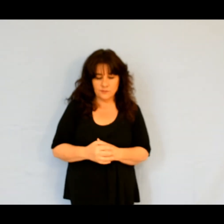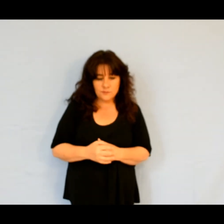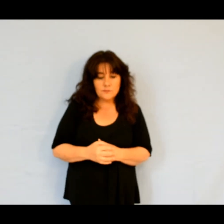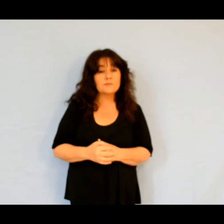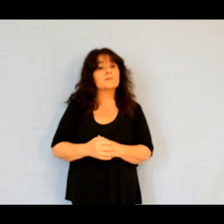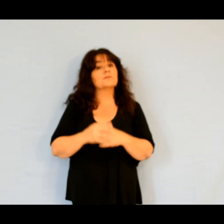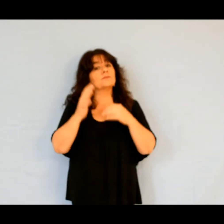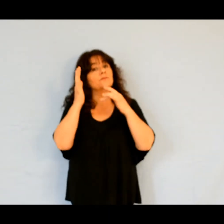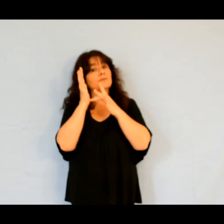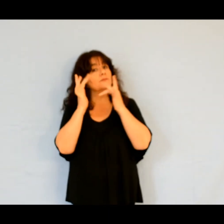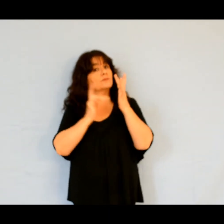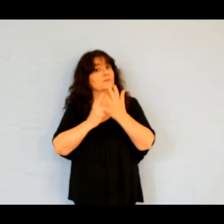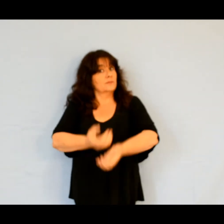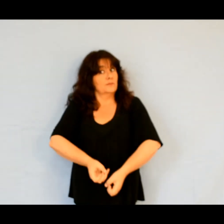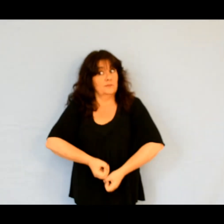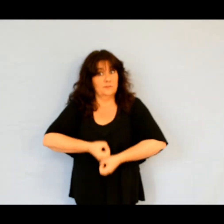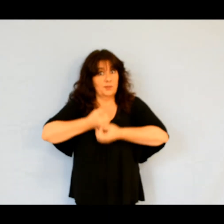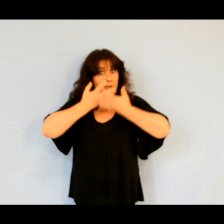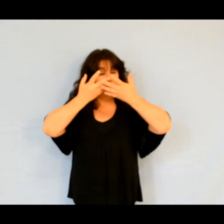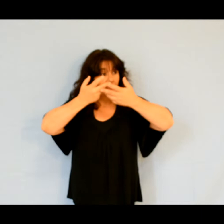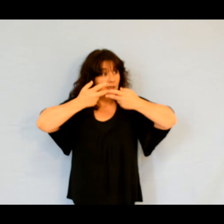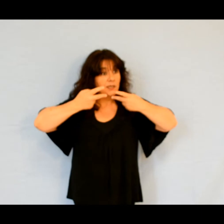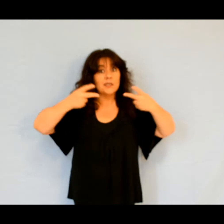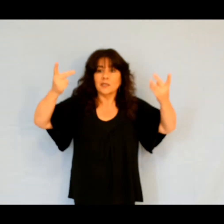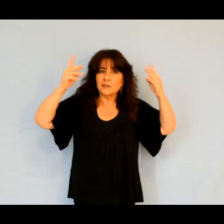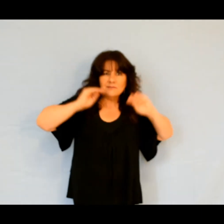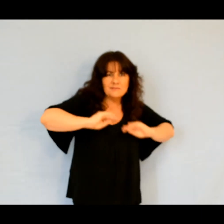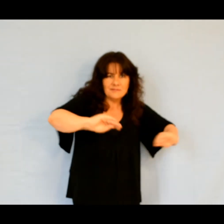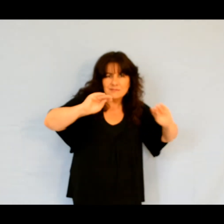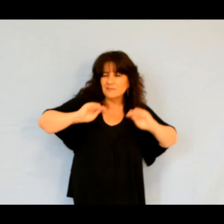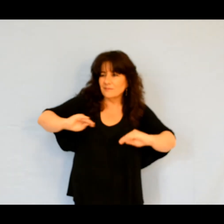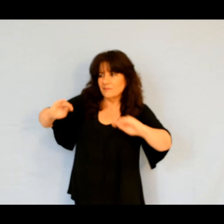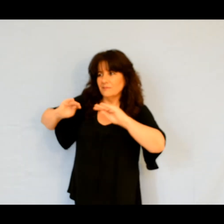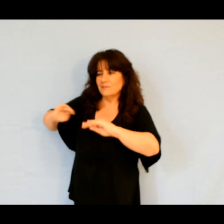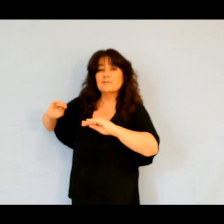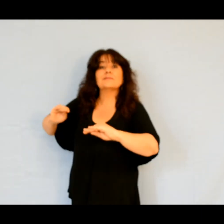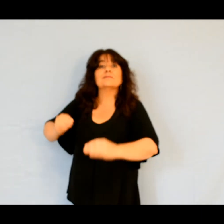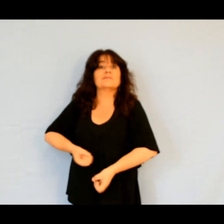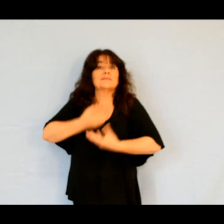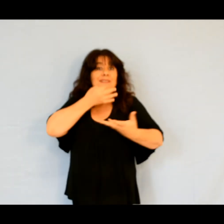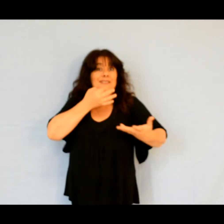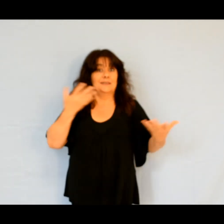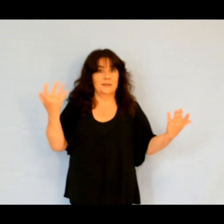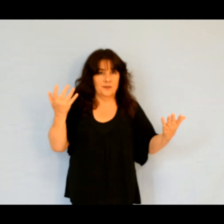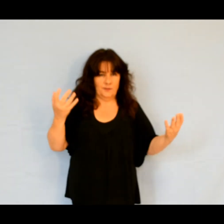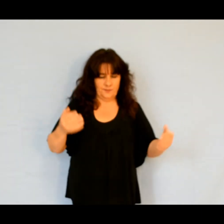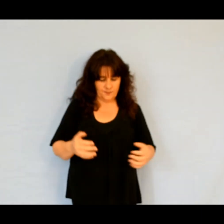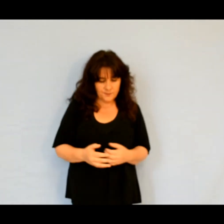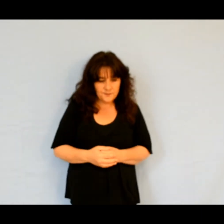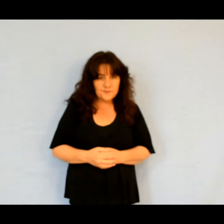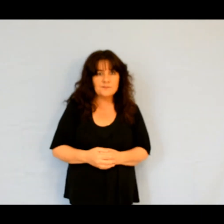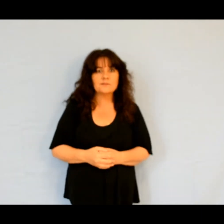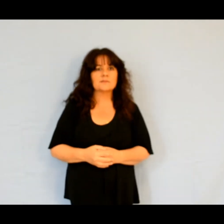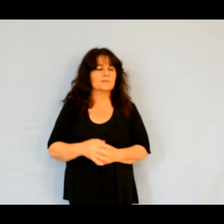Alors, ouvrant la bouche, il les enseignait. Il disait « Heureux les pauvres de